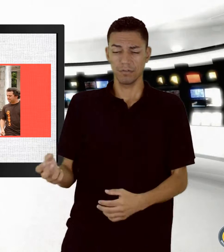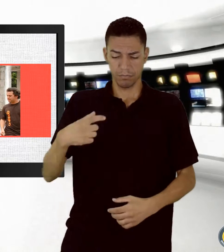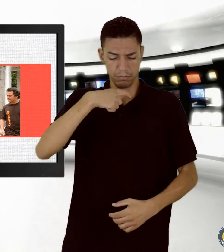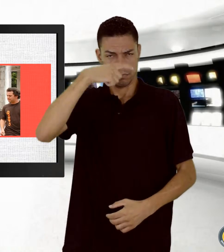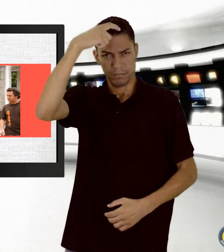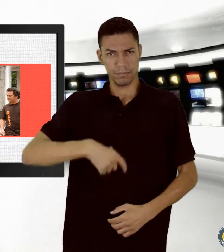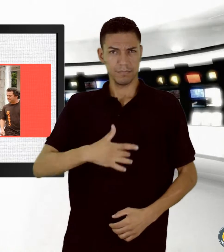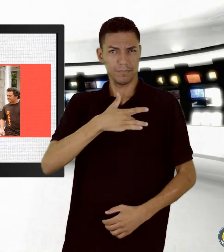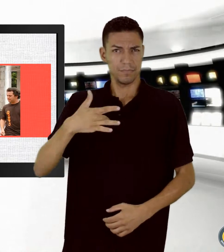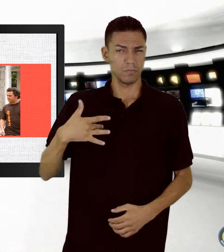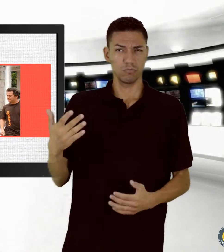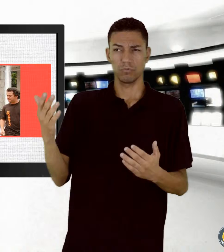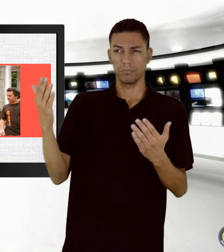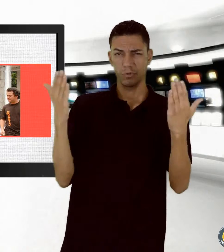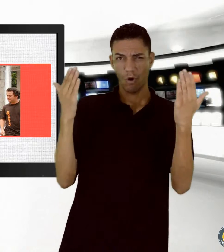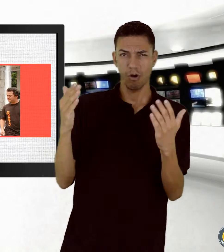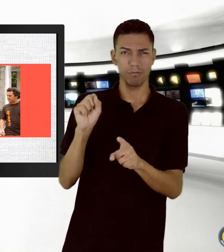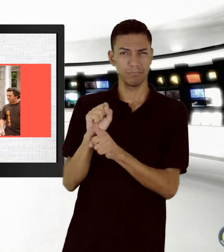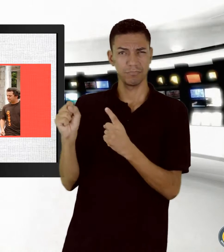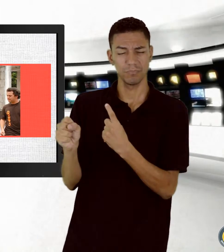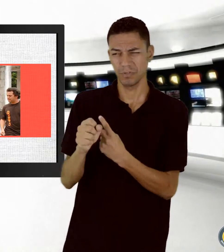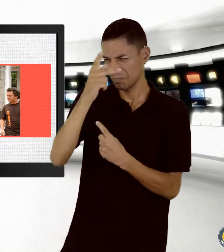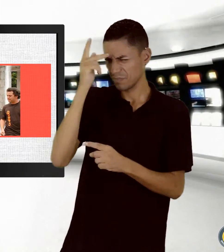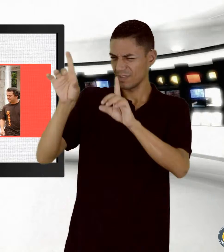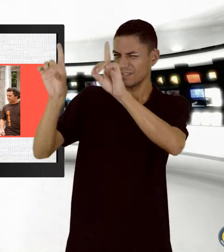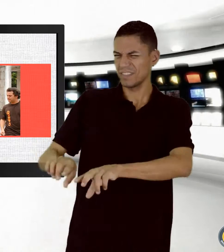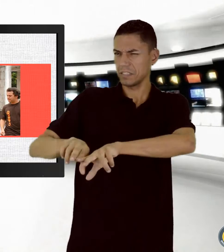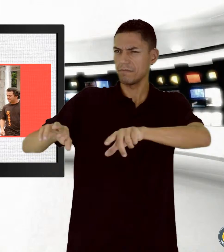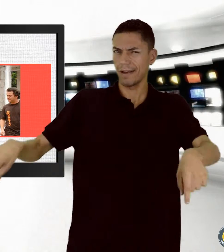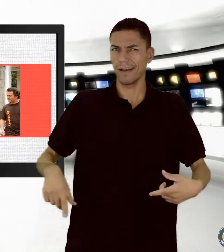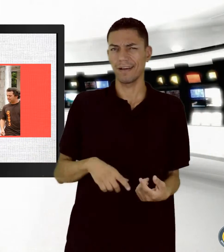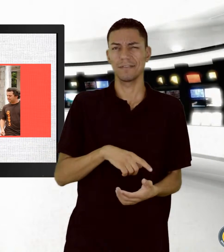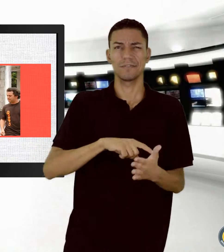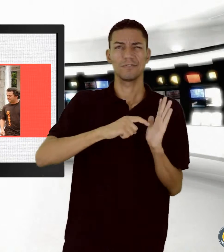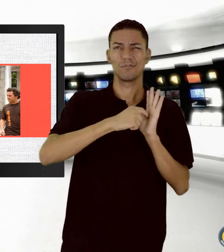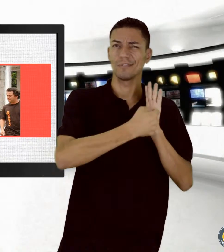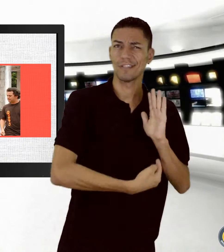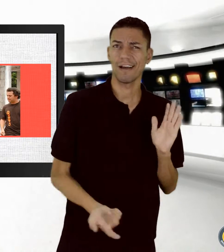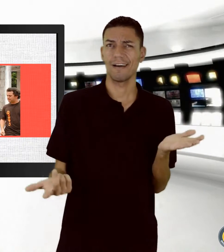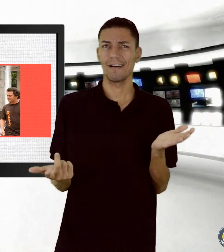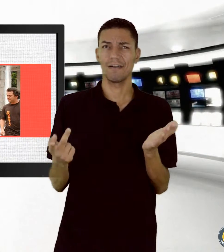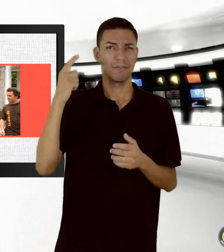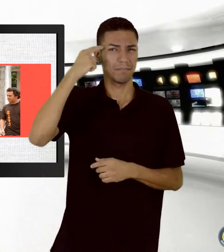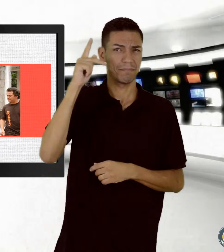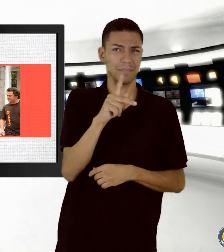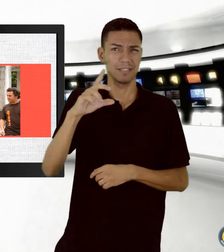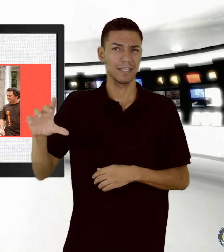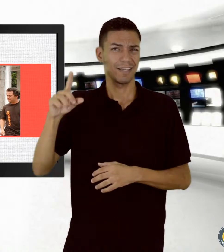com necessidades especiais, como a síndrome de Down, paralisia cerebral, derrame,